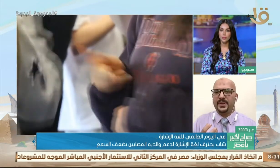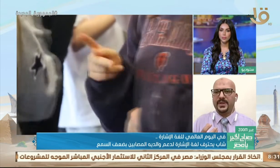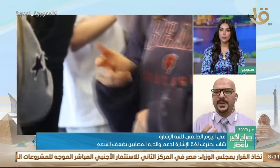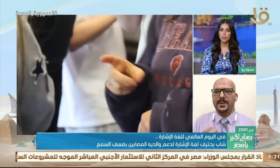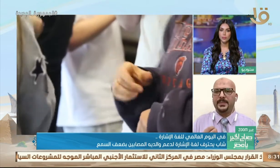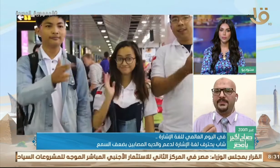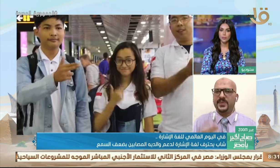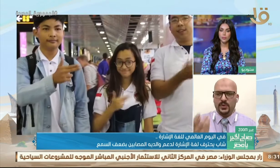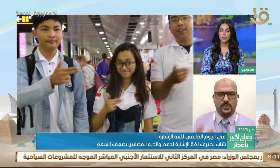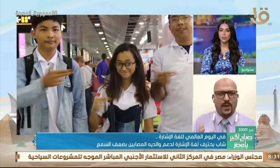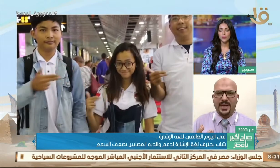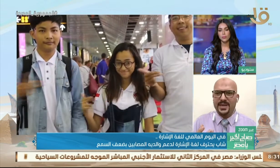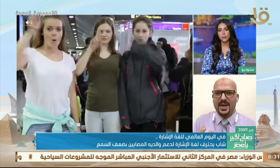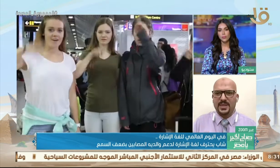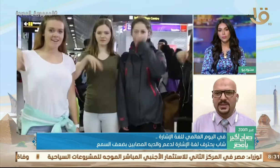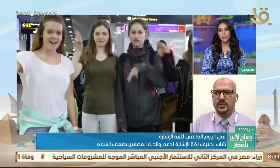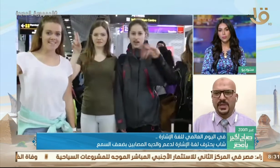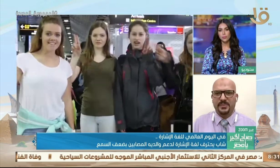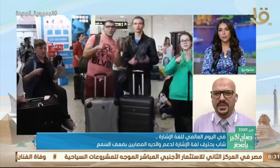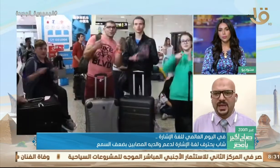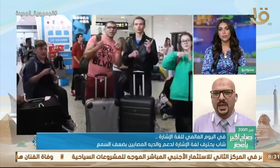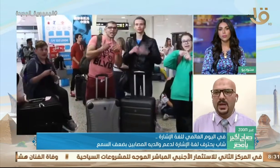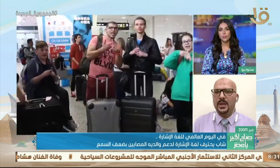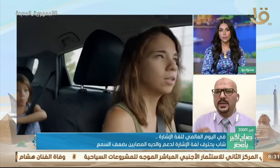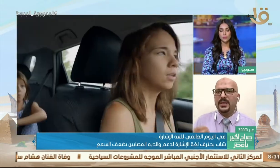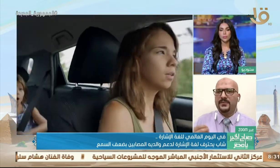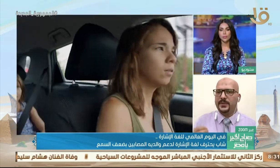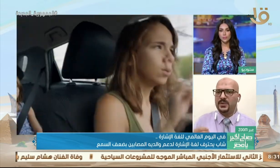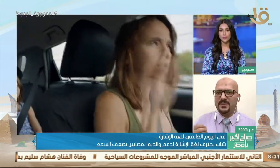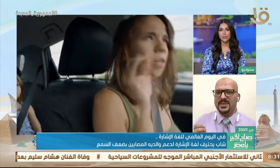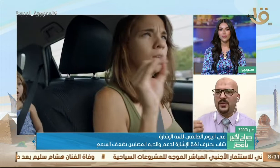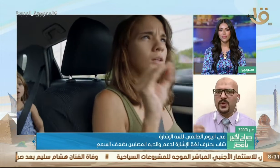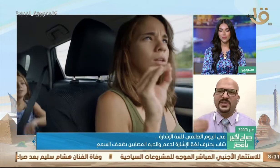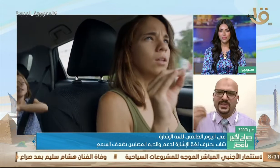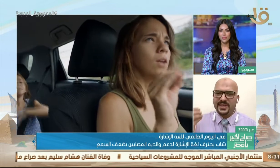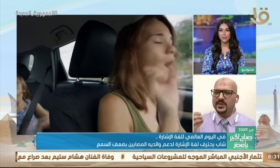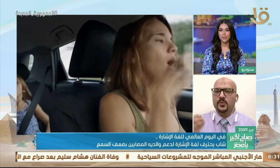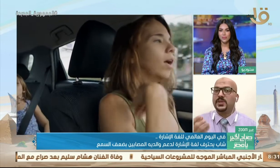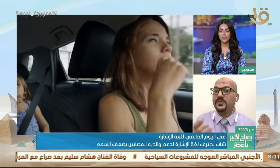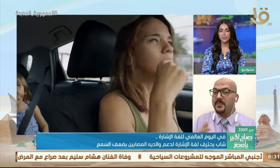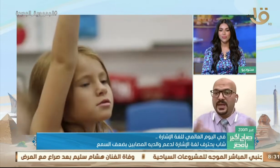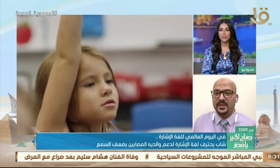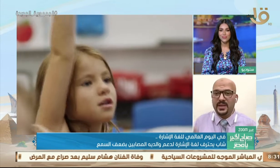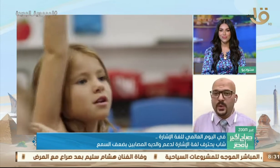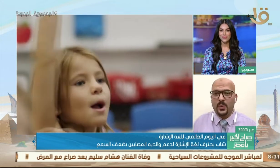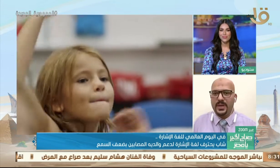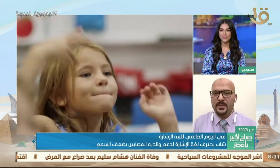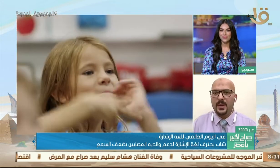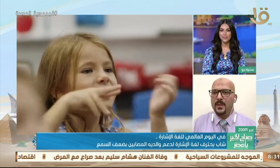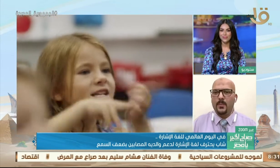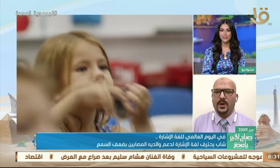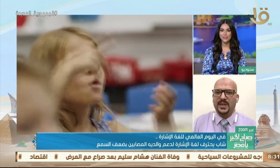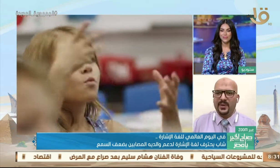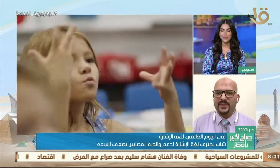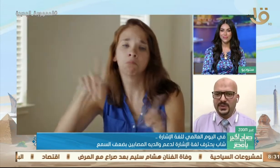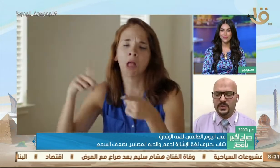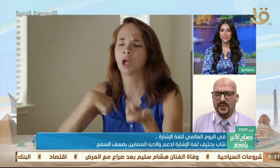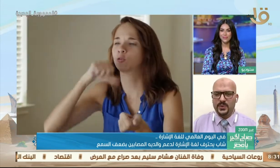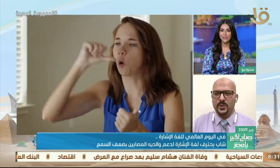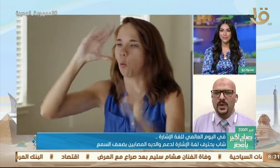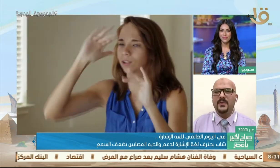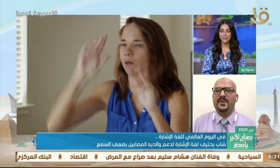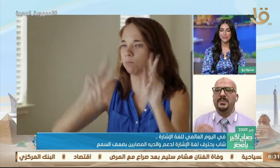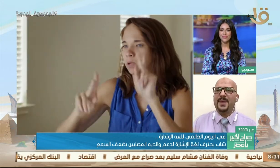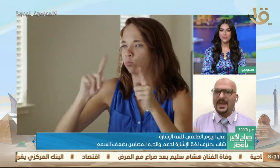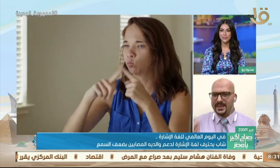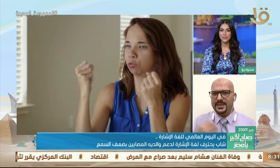شاف فيديو معين على السوشيال ميديا، الفيديو ده مثلا واصل ترند ومش فاهمين ايه هو محتوى الفيديو